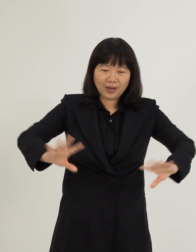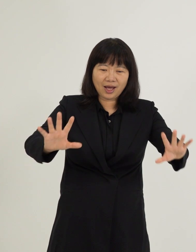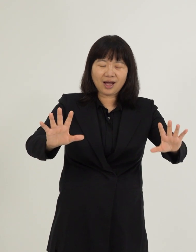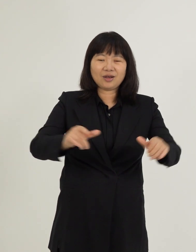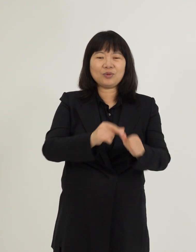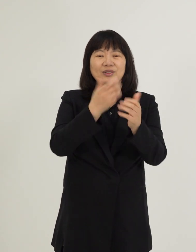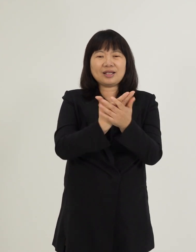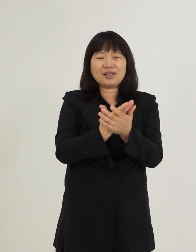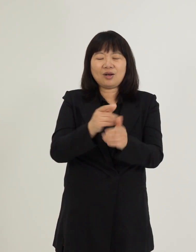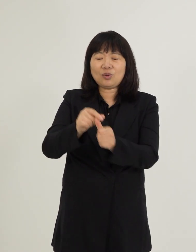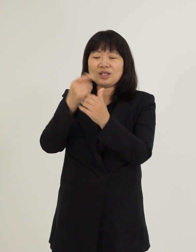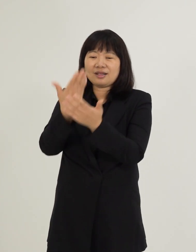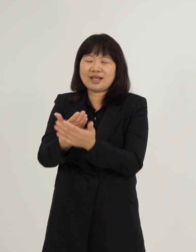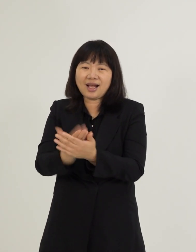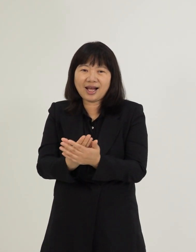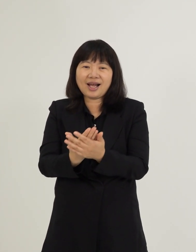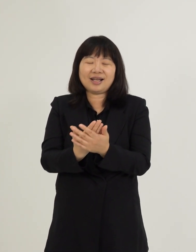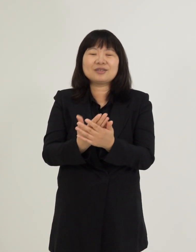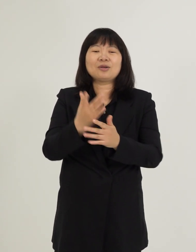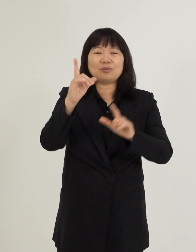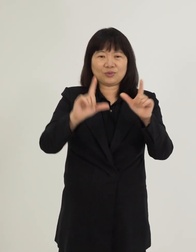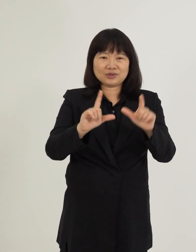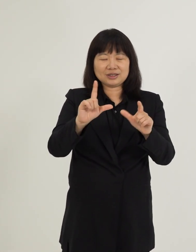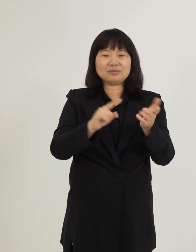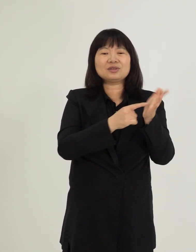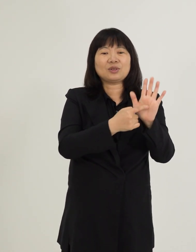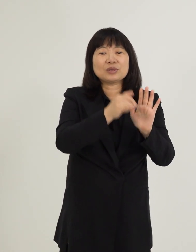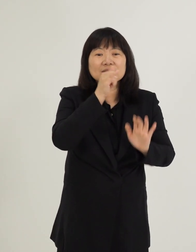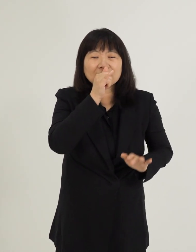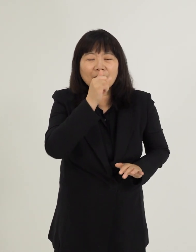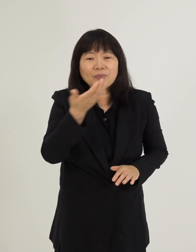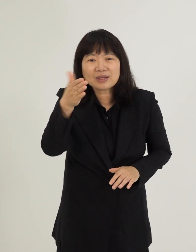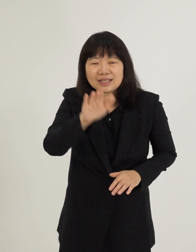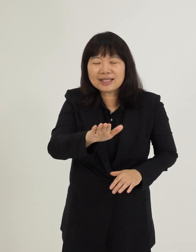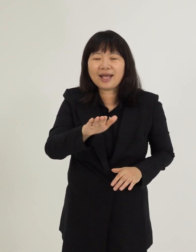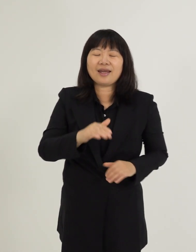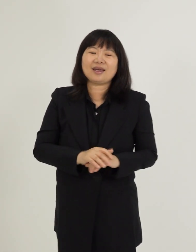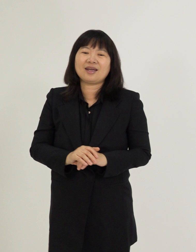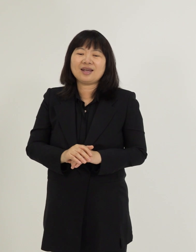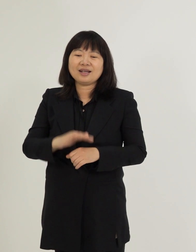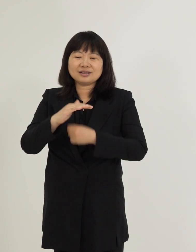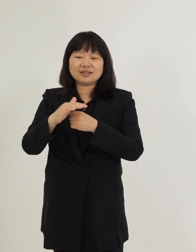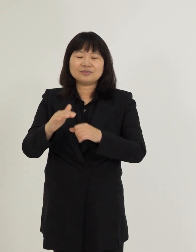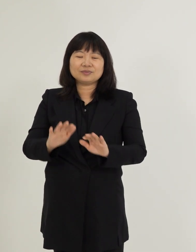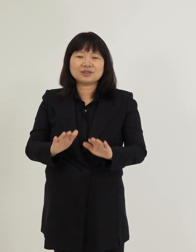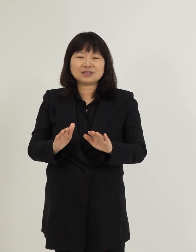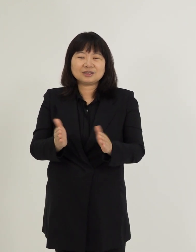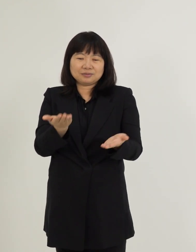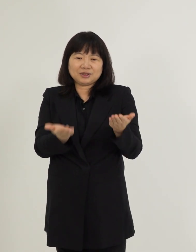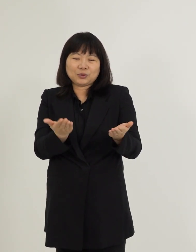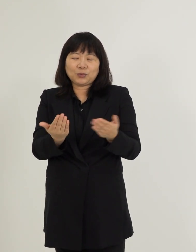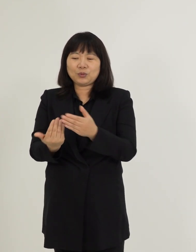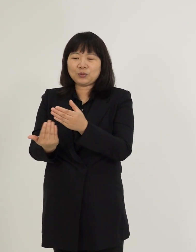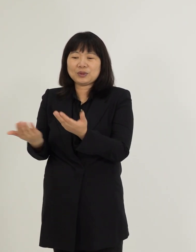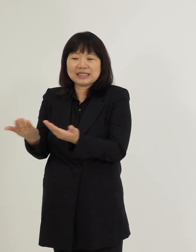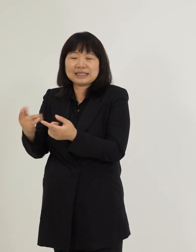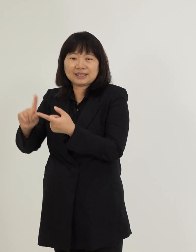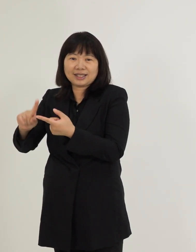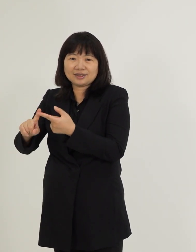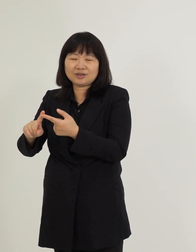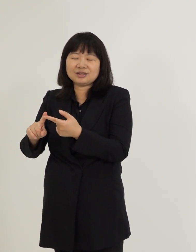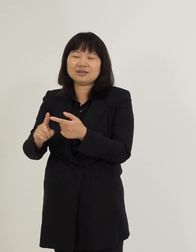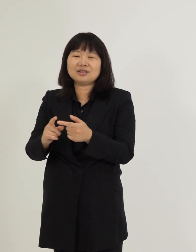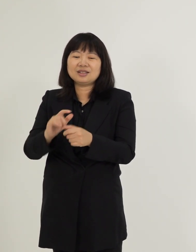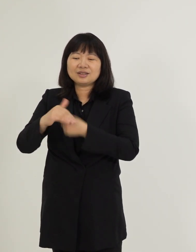사건은 성경에는 소개되지 않지만 유대 고대사에 정확하게 나와